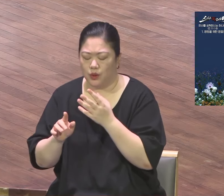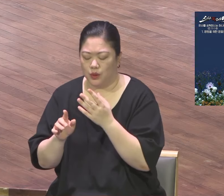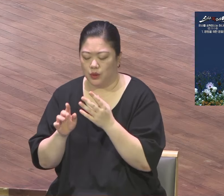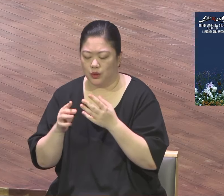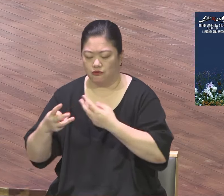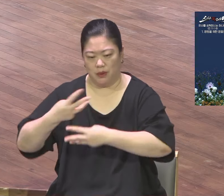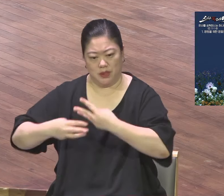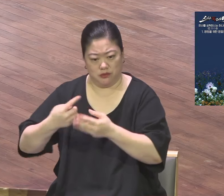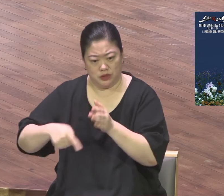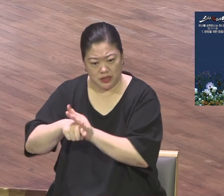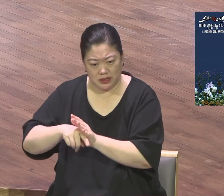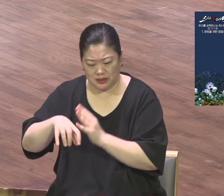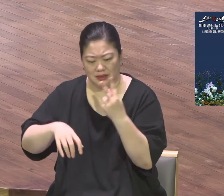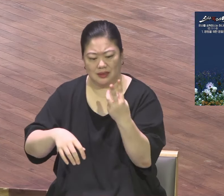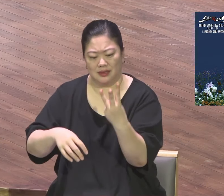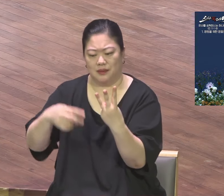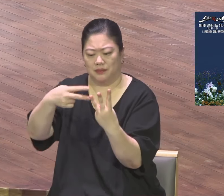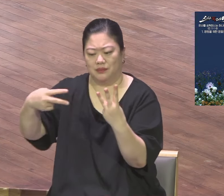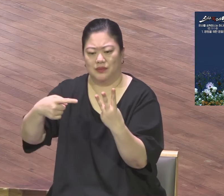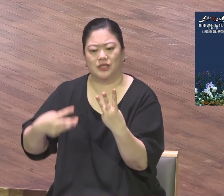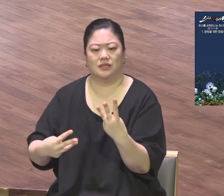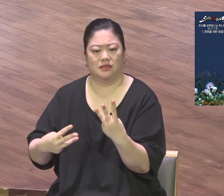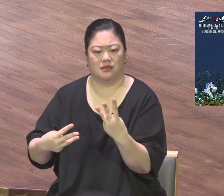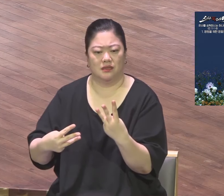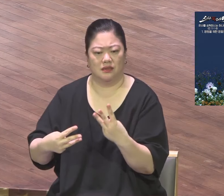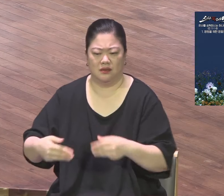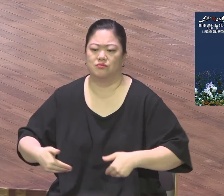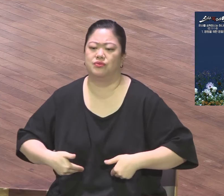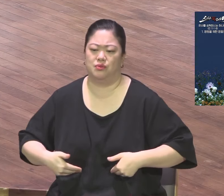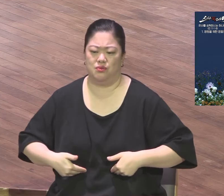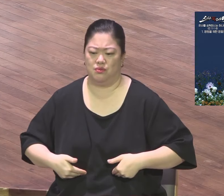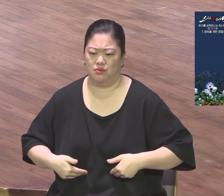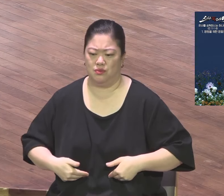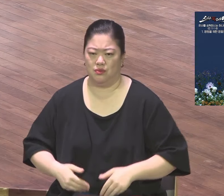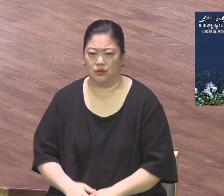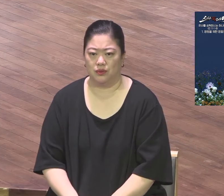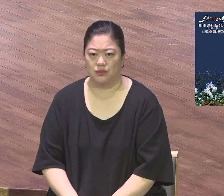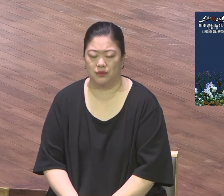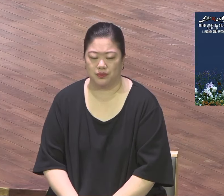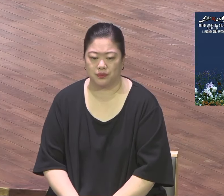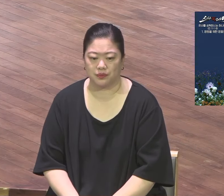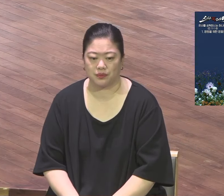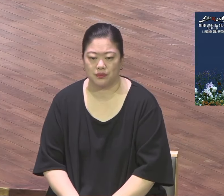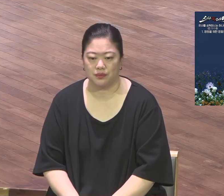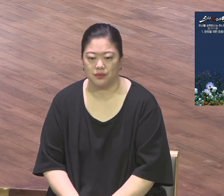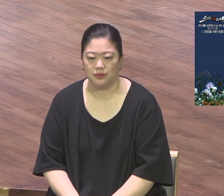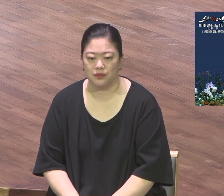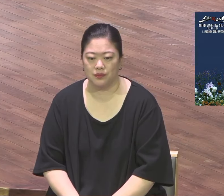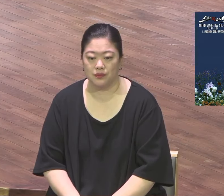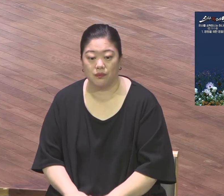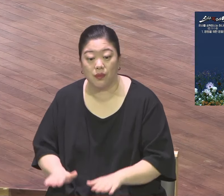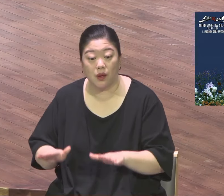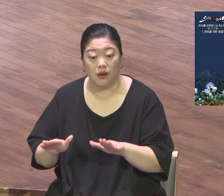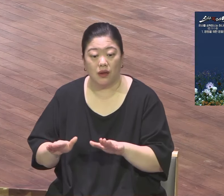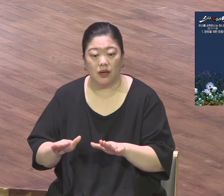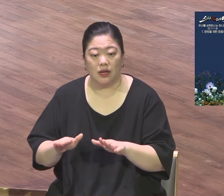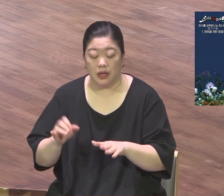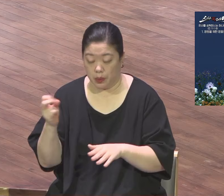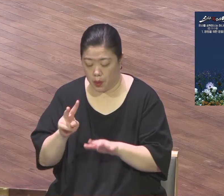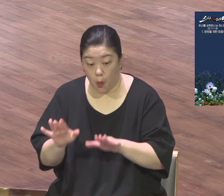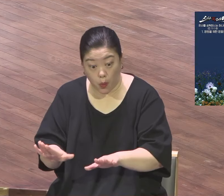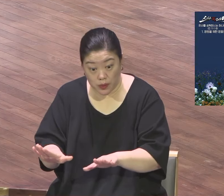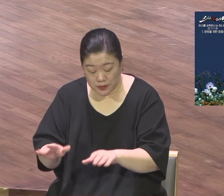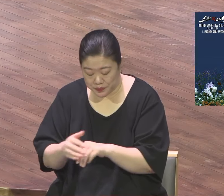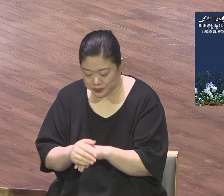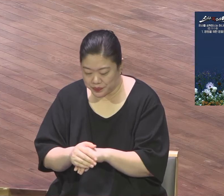권력전도팀들 100회 권력전도팀들이 100회를 움직인 그 온 보고서를